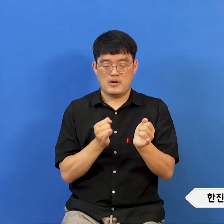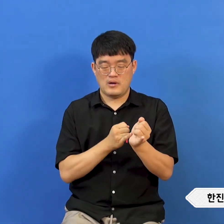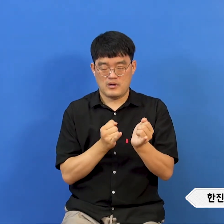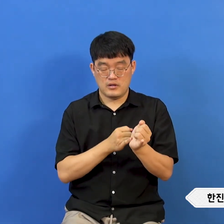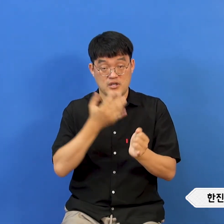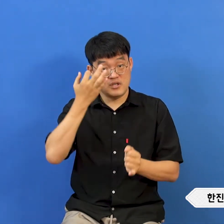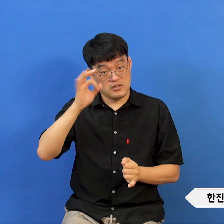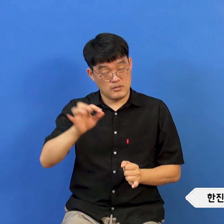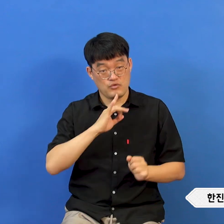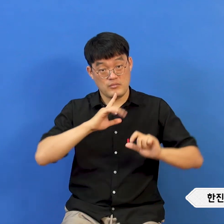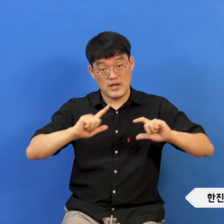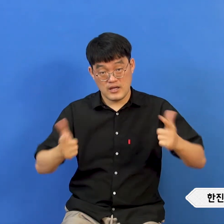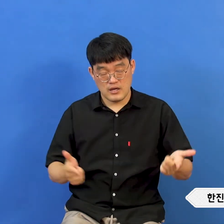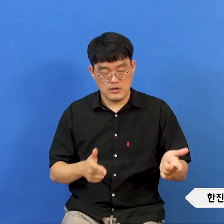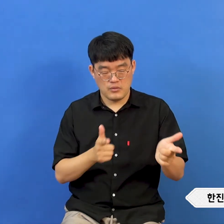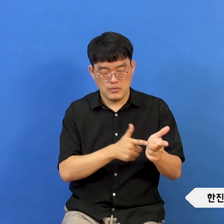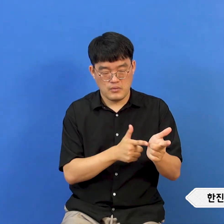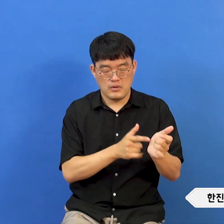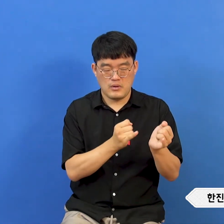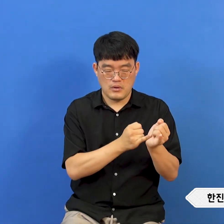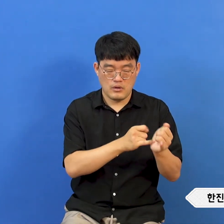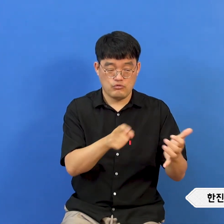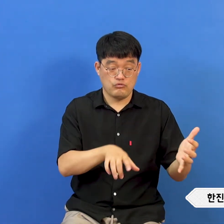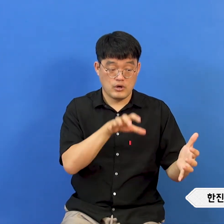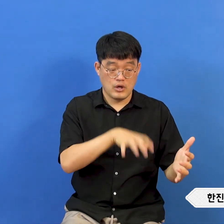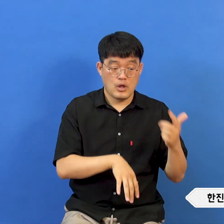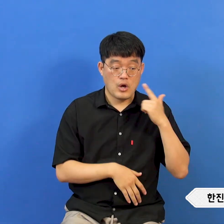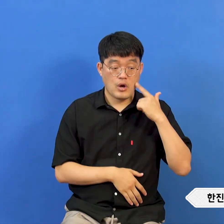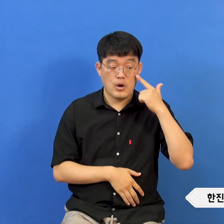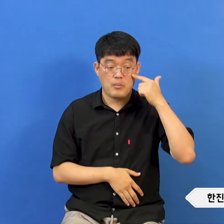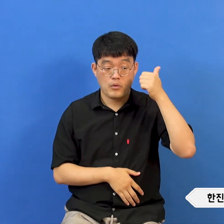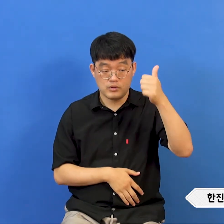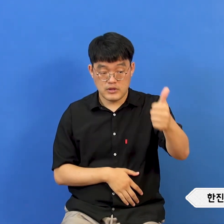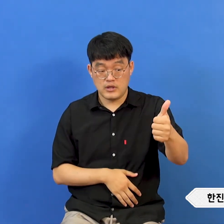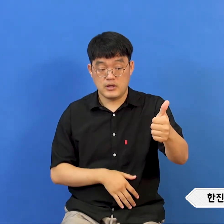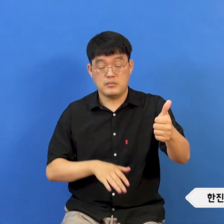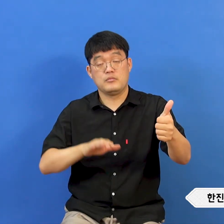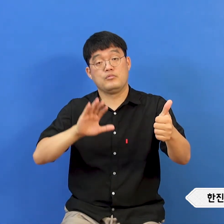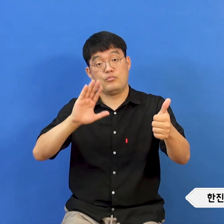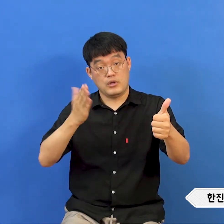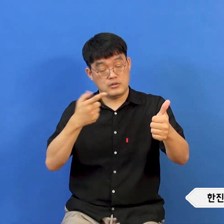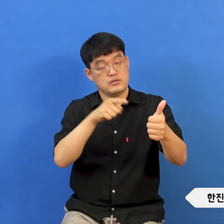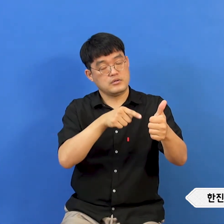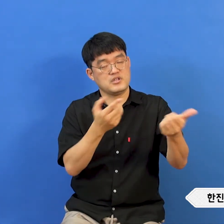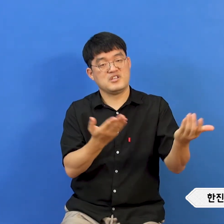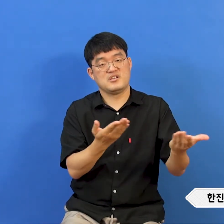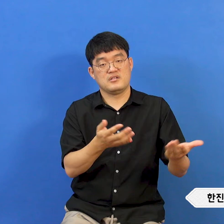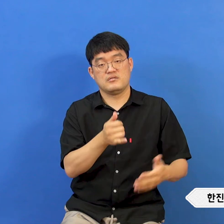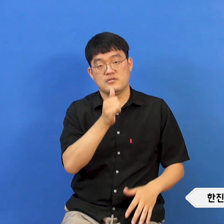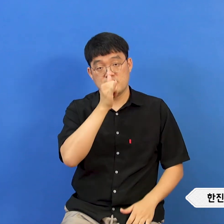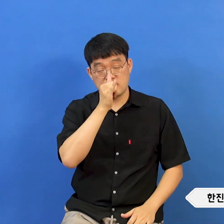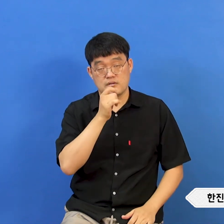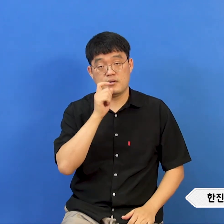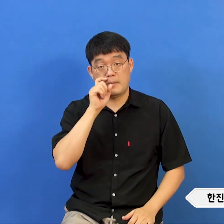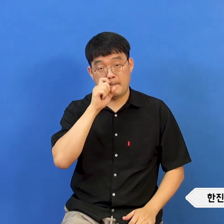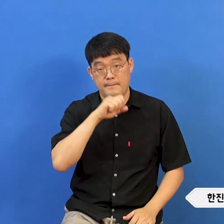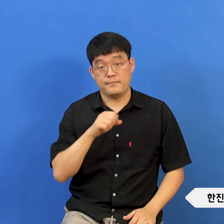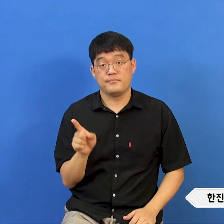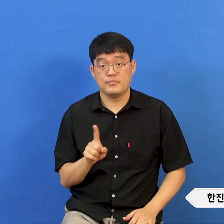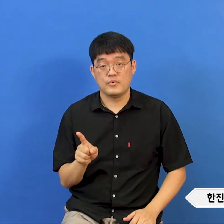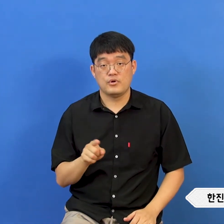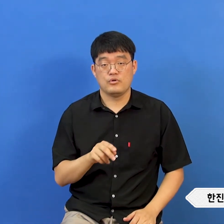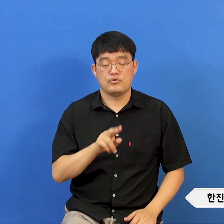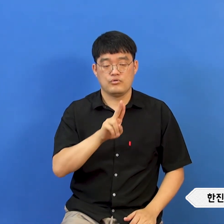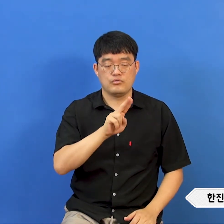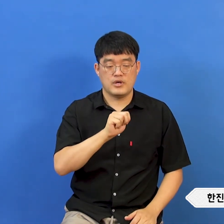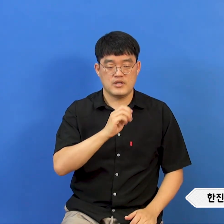그 동성애자 중에서 목회자를 세우는 그런 일도 있습니다. UMC나 PCUSA가